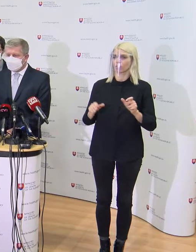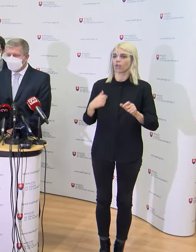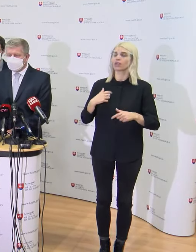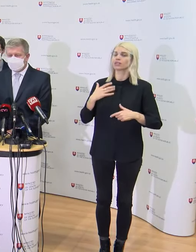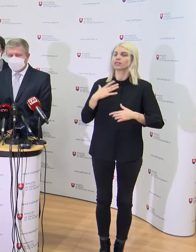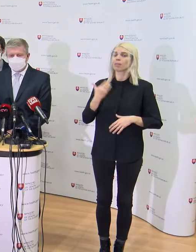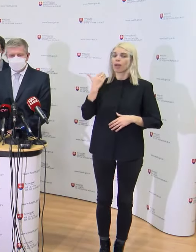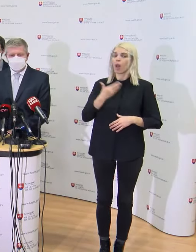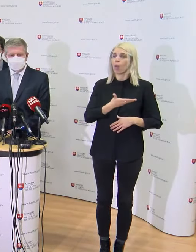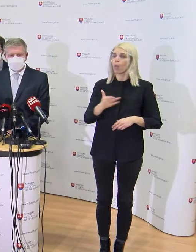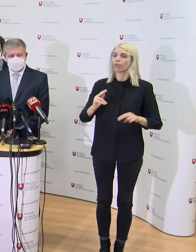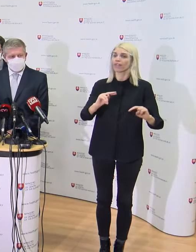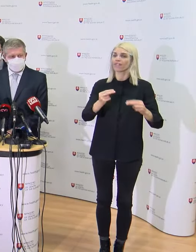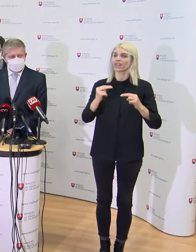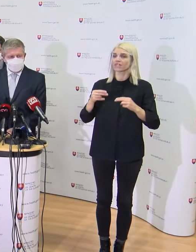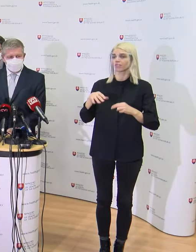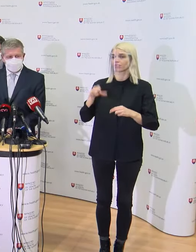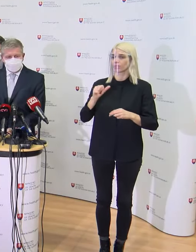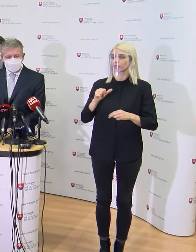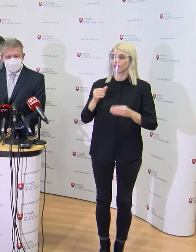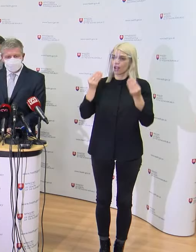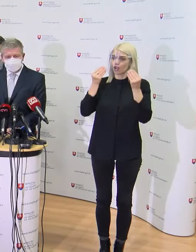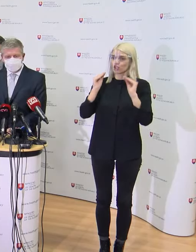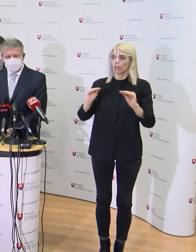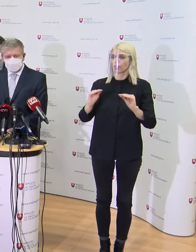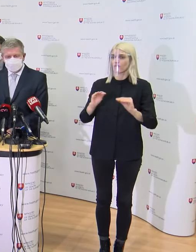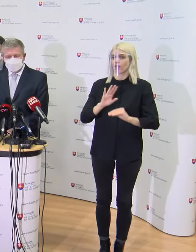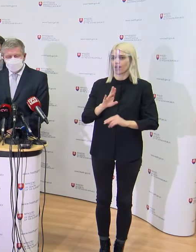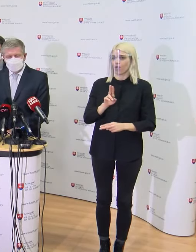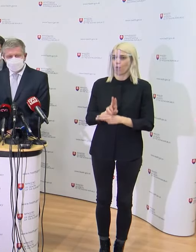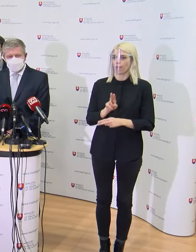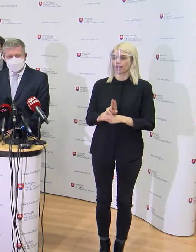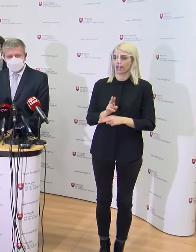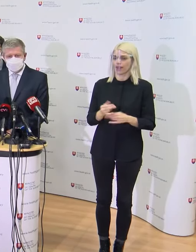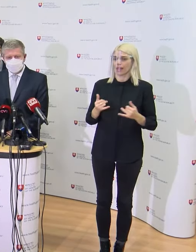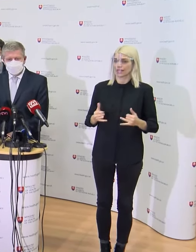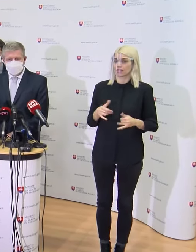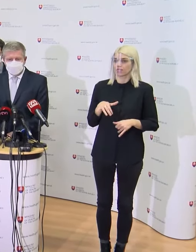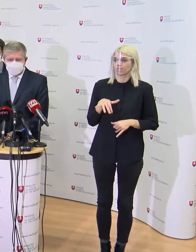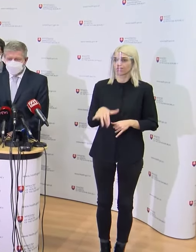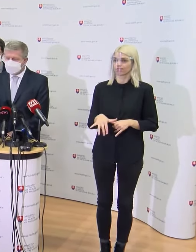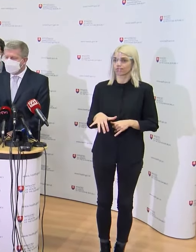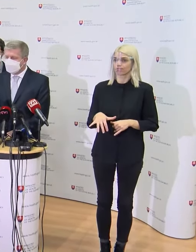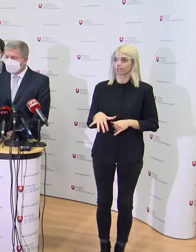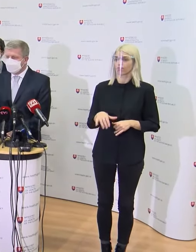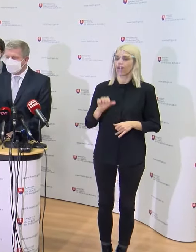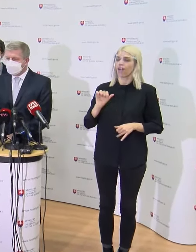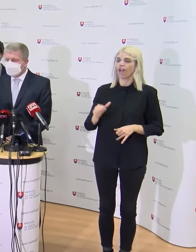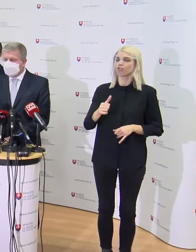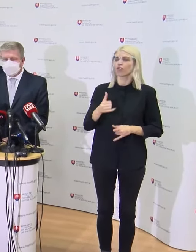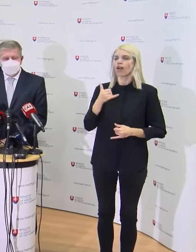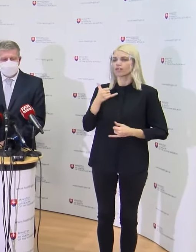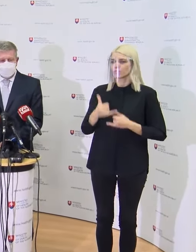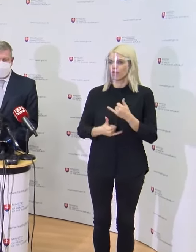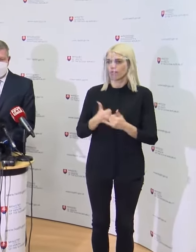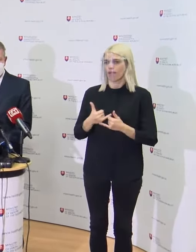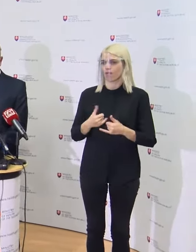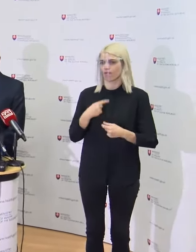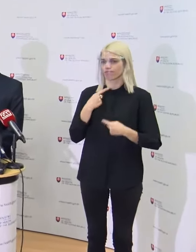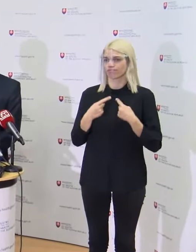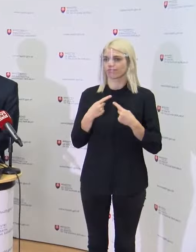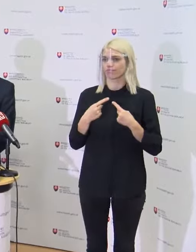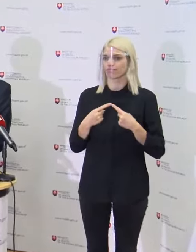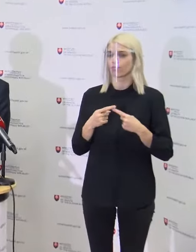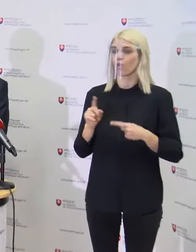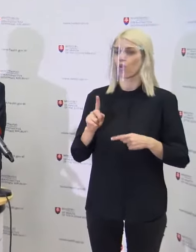občanov vyzvať na to, aby rešpektovali opatrenia, ktoré sú určené, a ešte raz opakujem, tí, ktorí sa